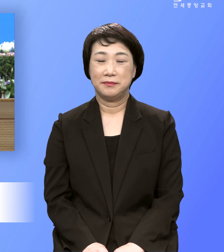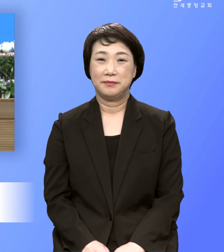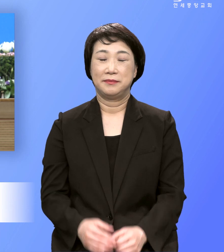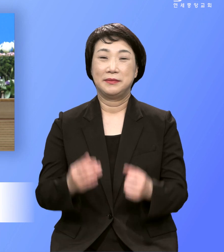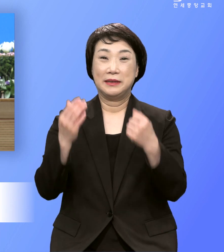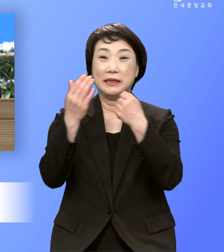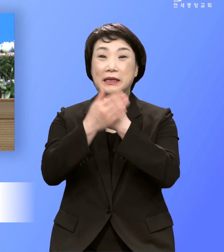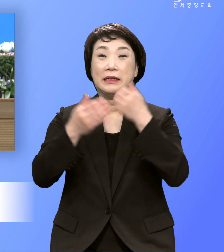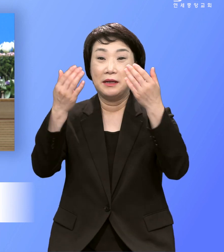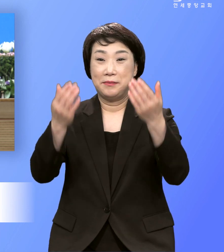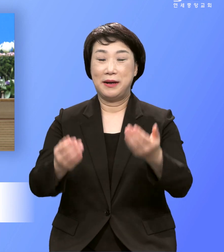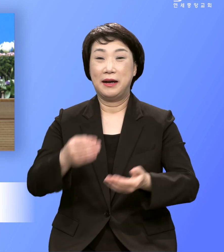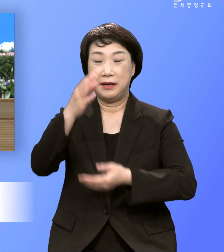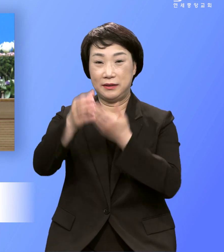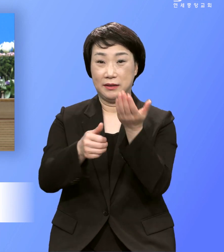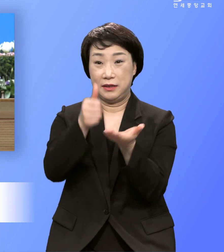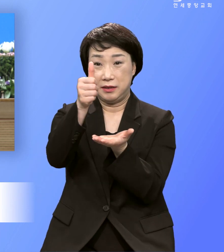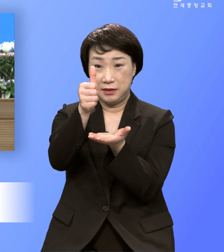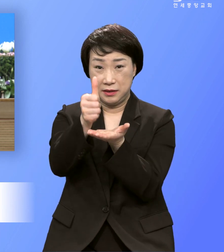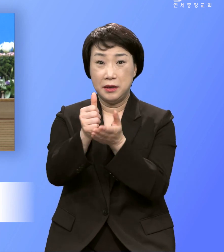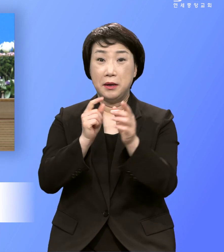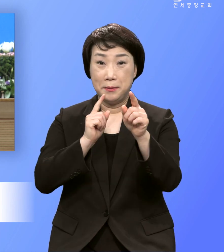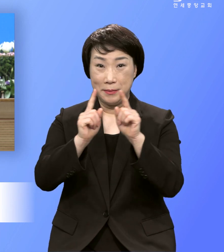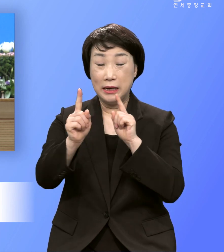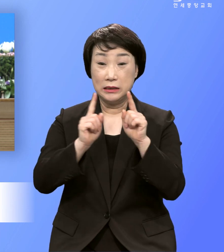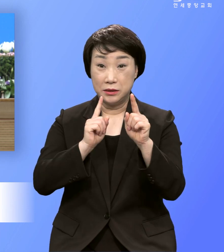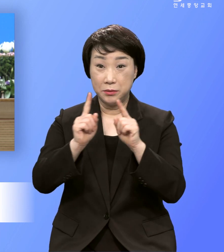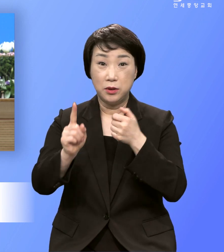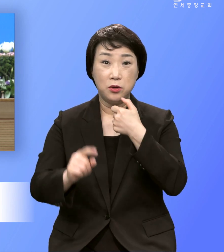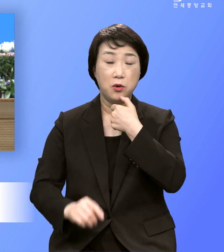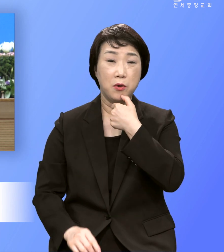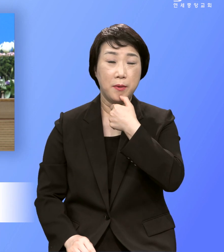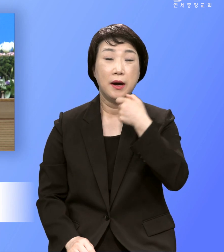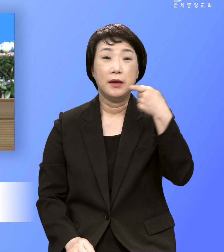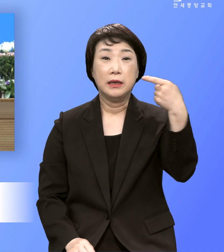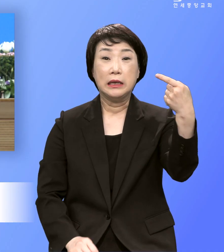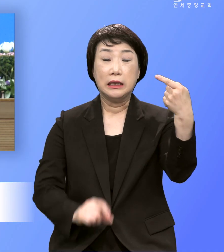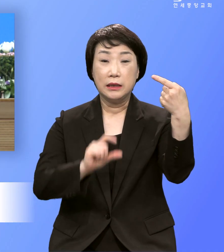은혜 받으실 하나님 말씀은 로마서 1장